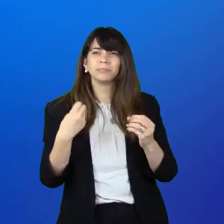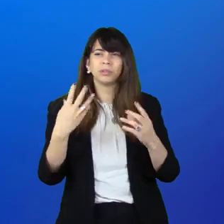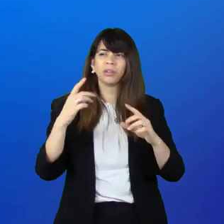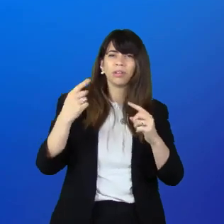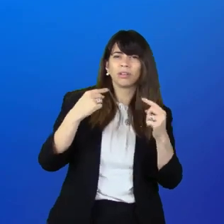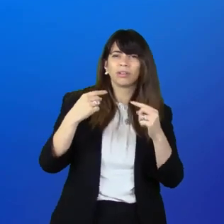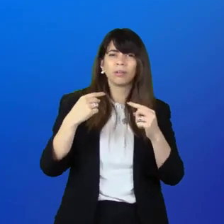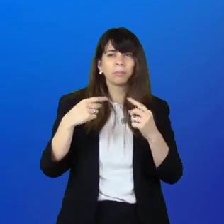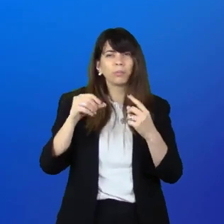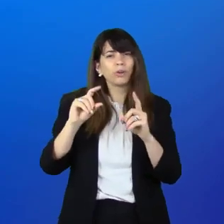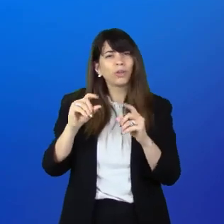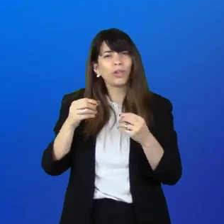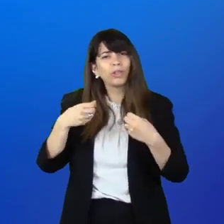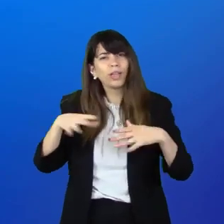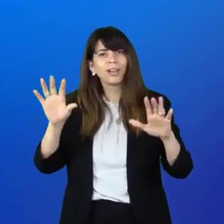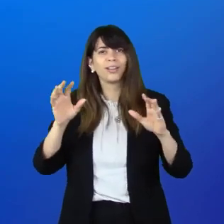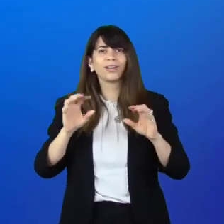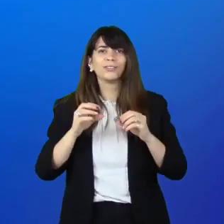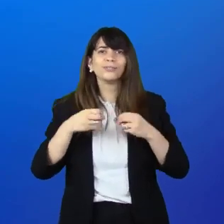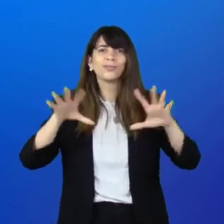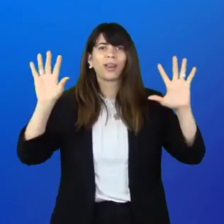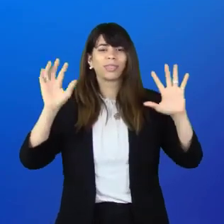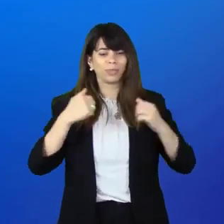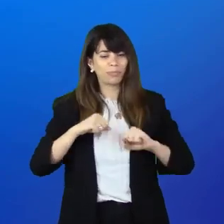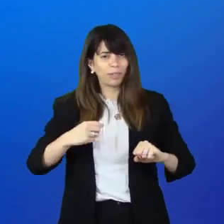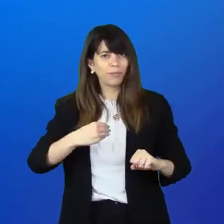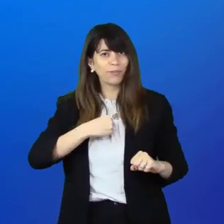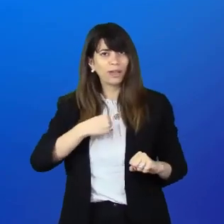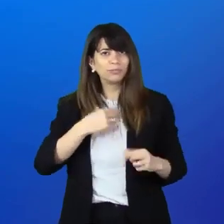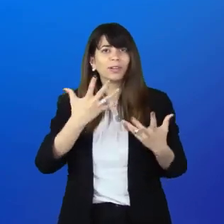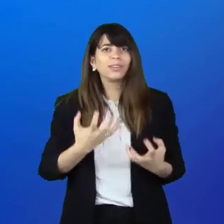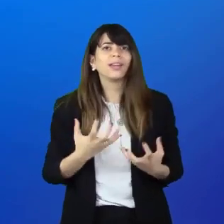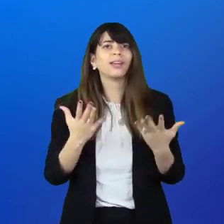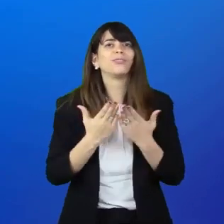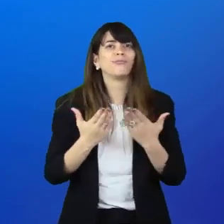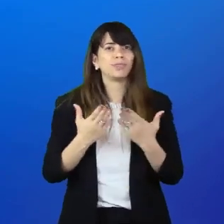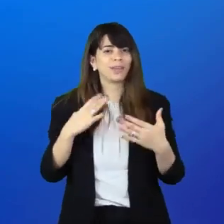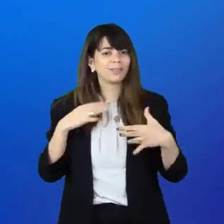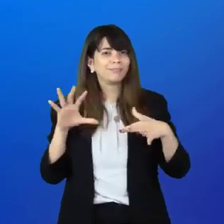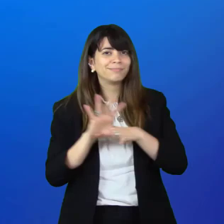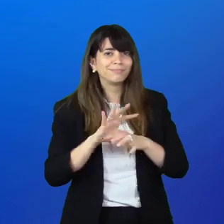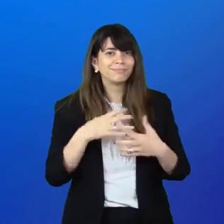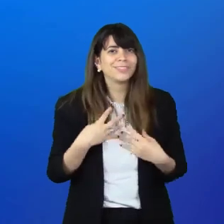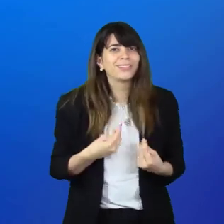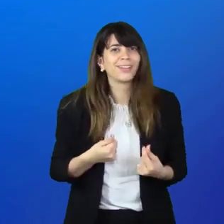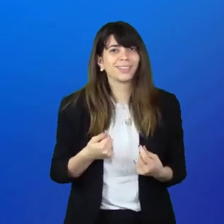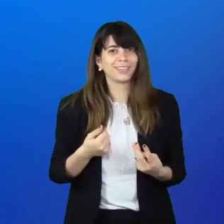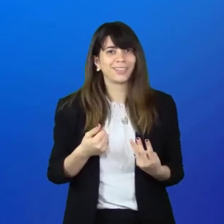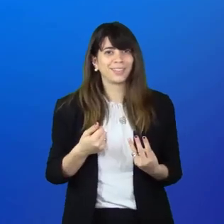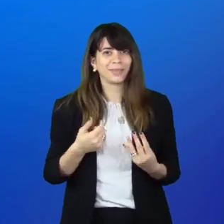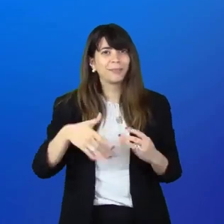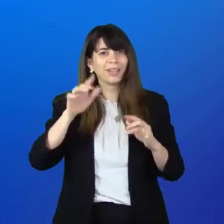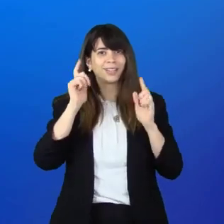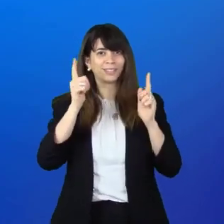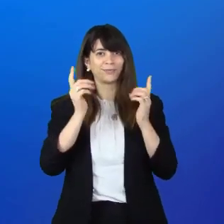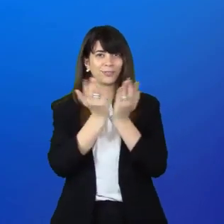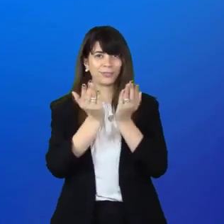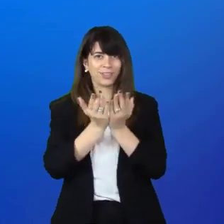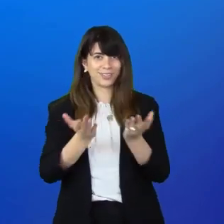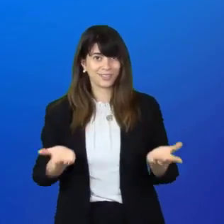recomendaciones y sugerencias de personas que me decían que era muy difícil, pero lo mejor era dejarme libre, que yo encontrara cuál era mi vocación, que era lo que yo